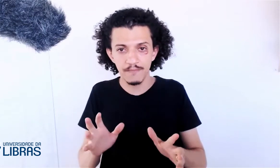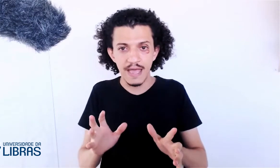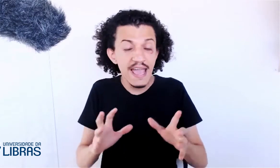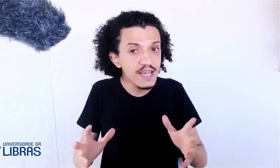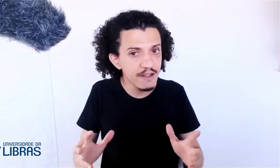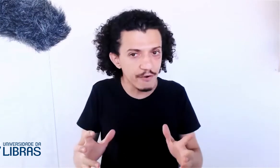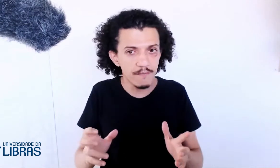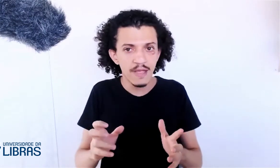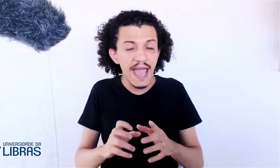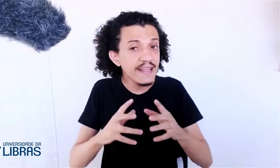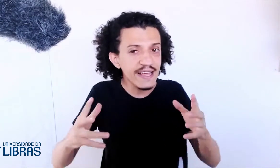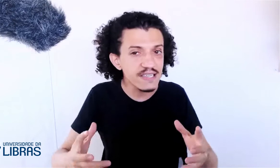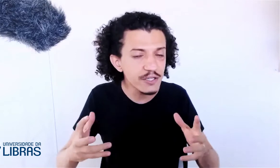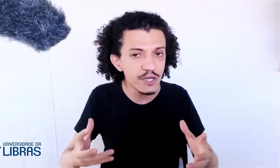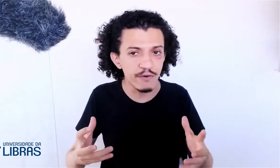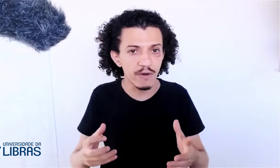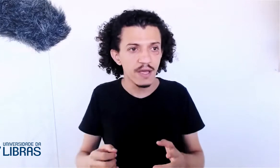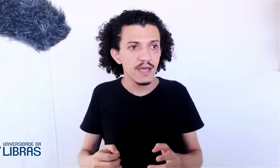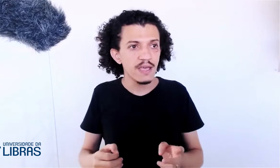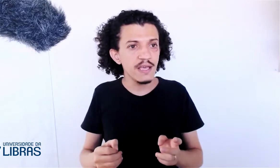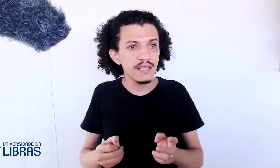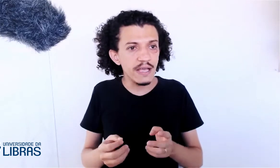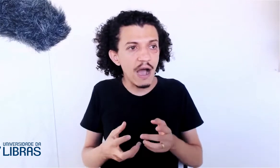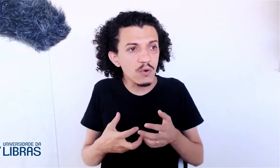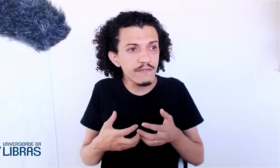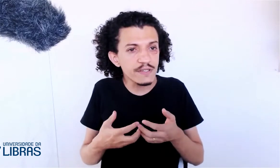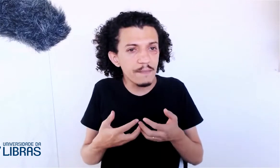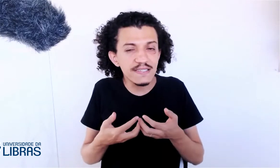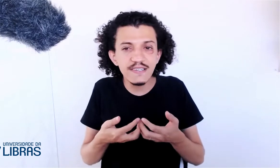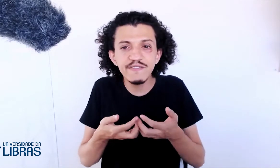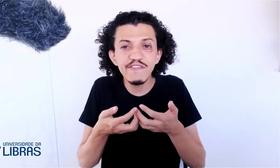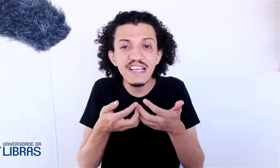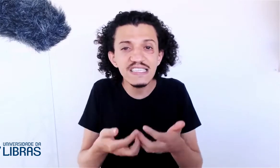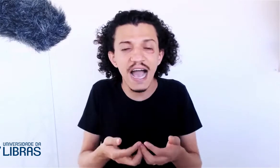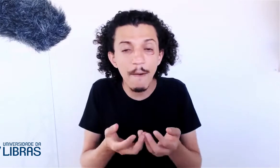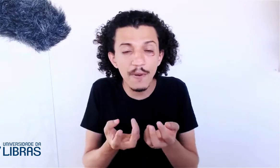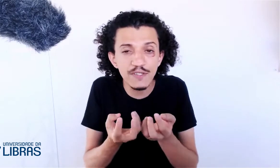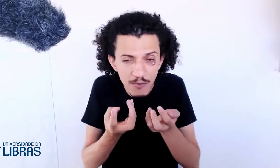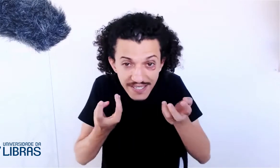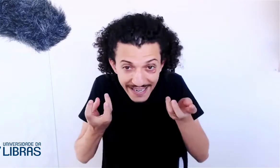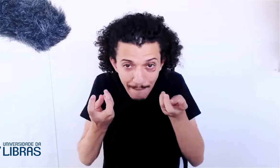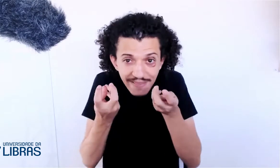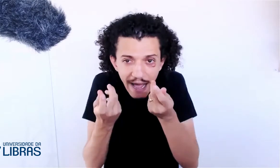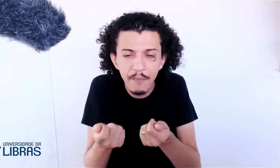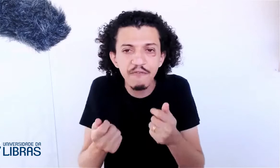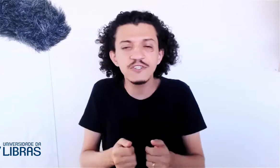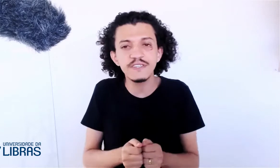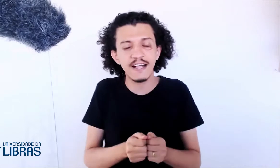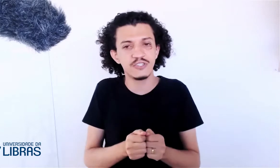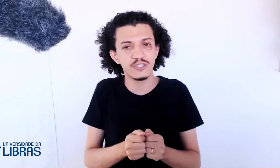É incrível, é indescritível. E é algo que você precisa de vivenciar para você conseguir captar a profundidade disso que eu